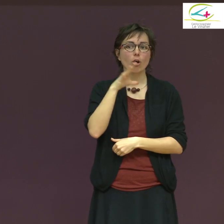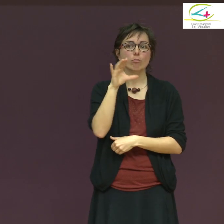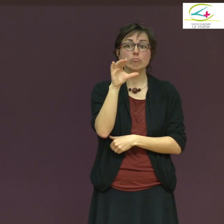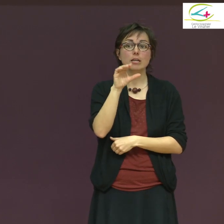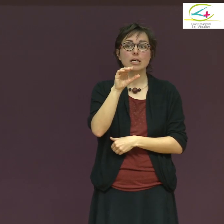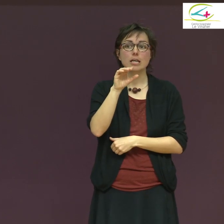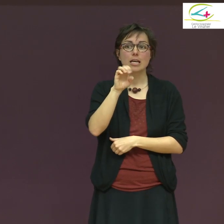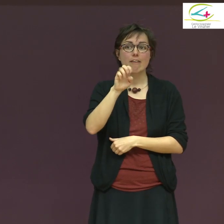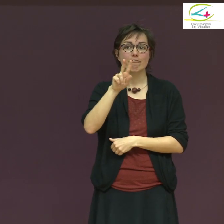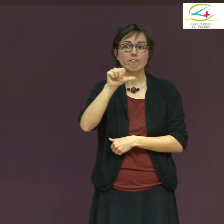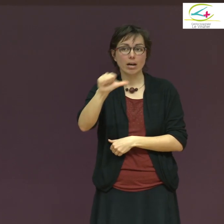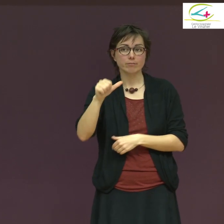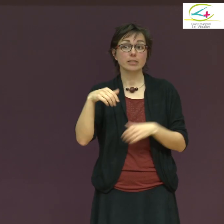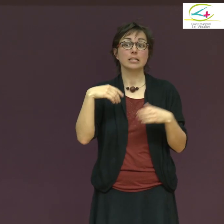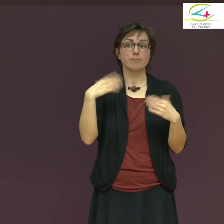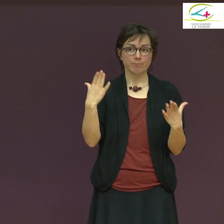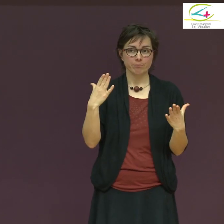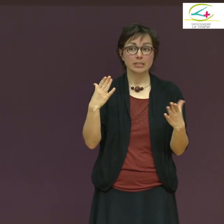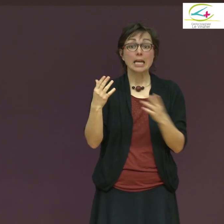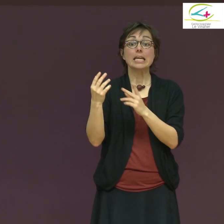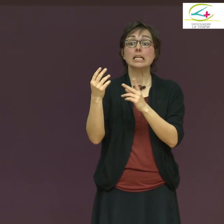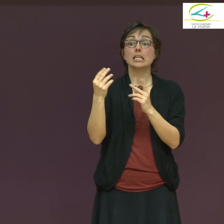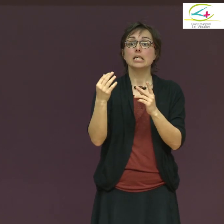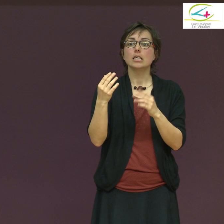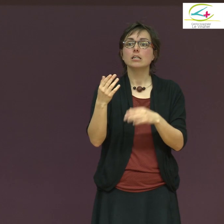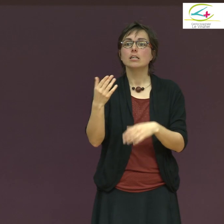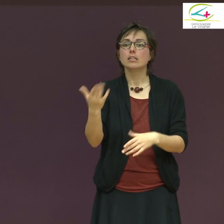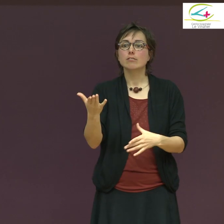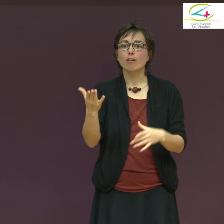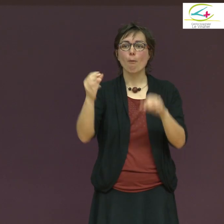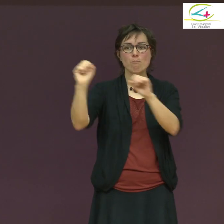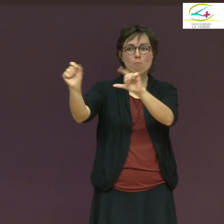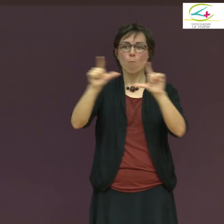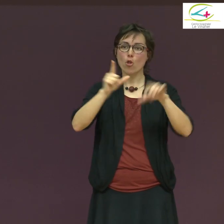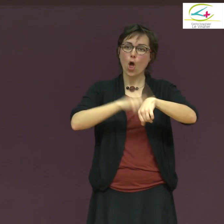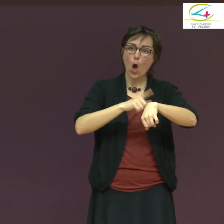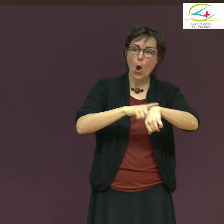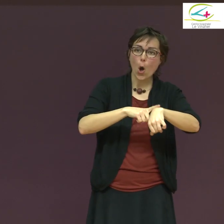arrive chez vous, c'est pour ça qu'on en parle, lui. C'est bien quoi souligner trois fois.